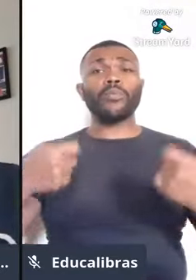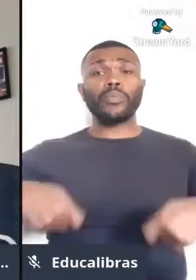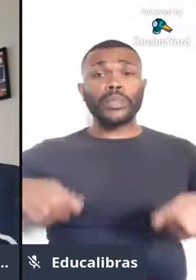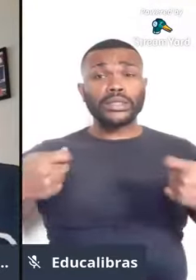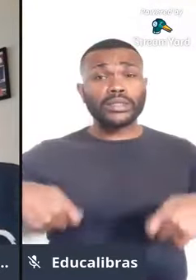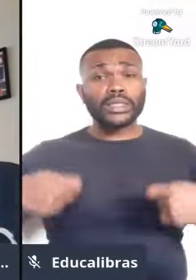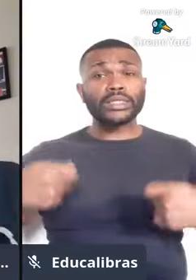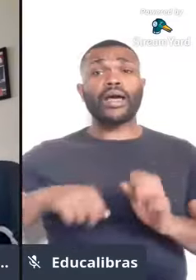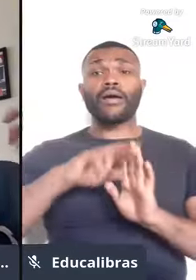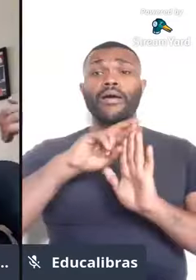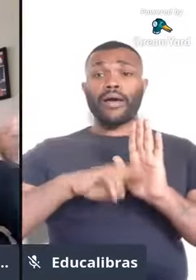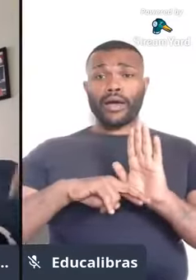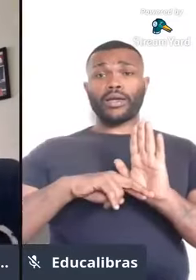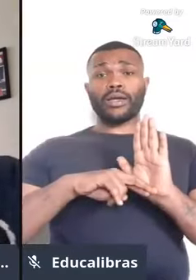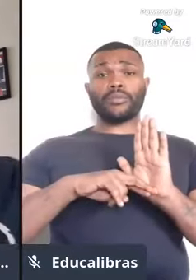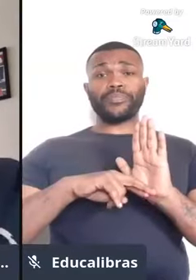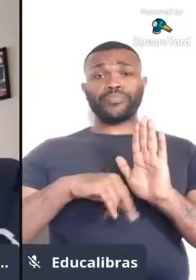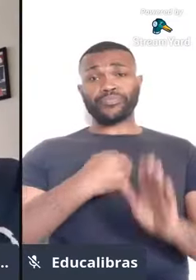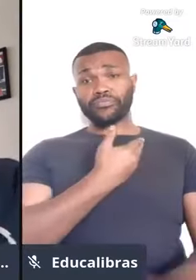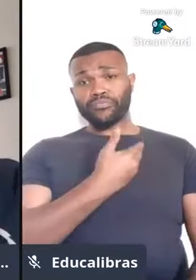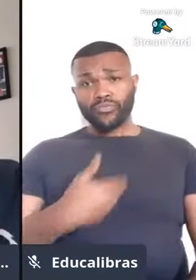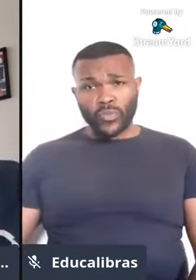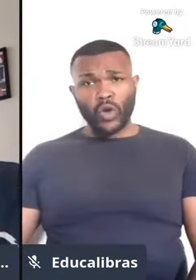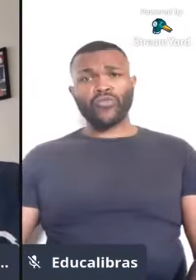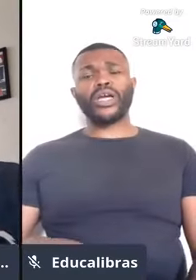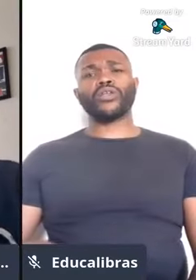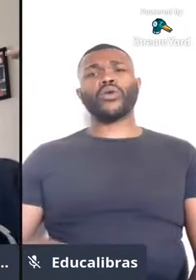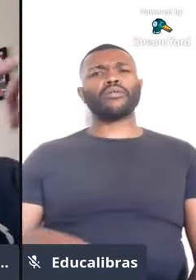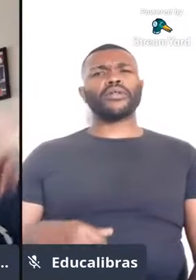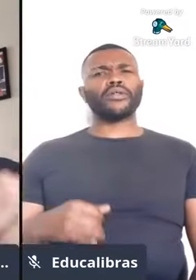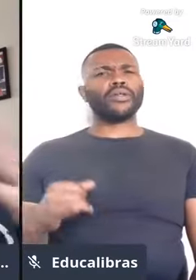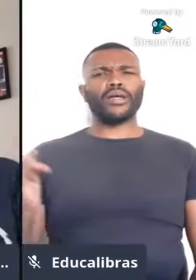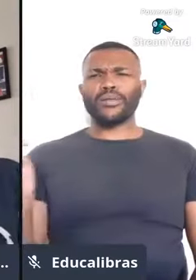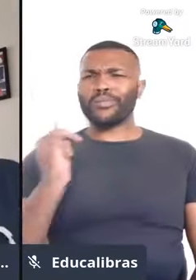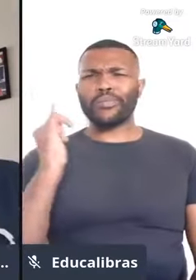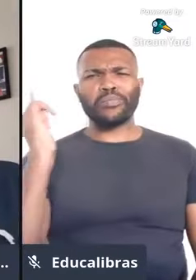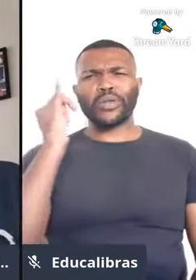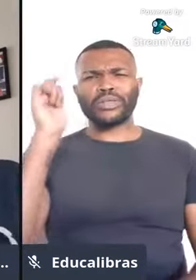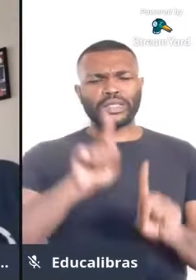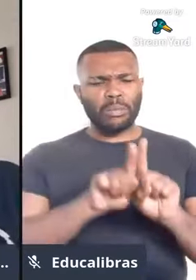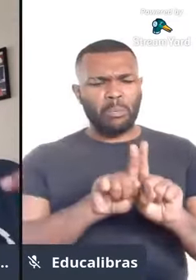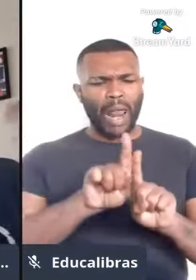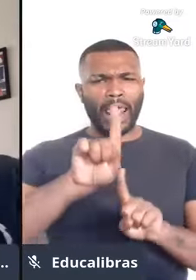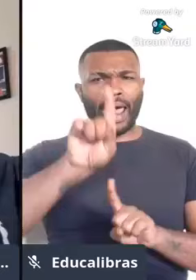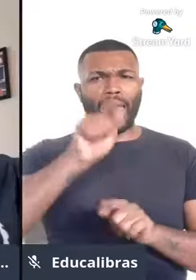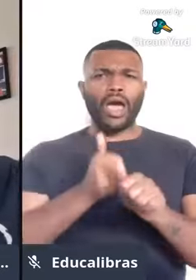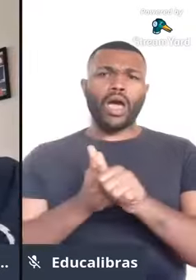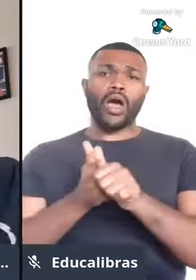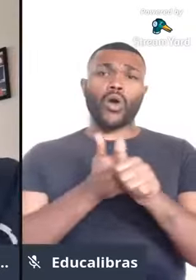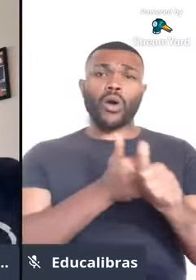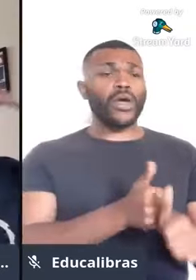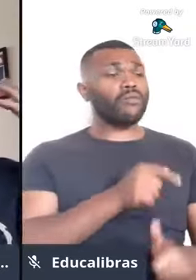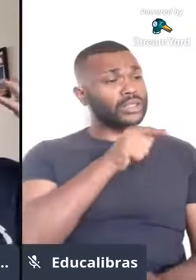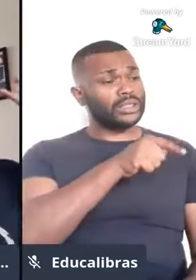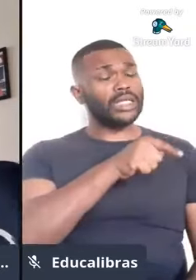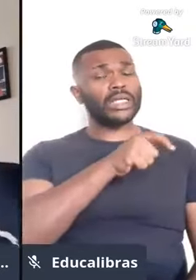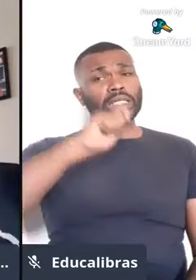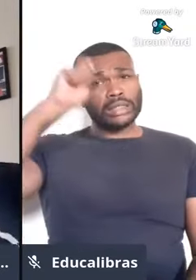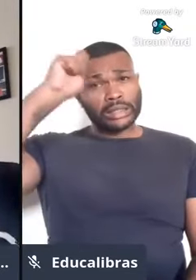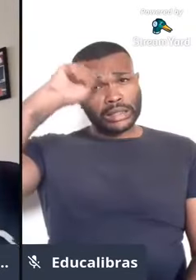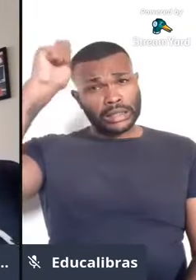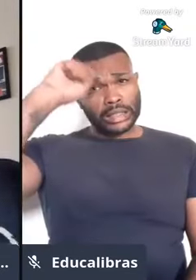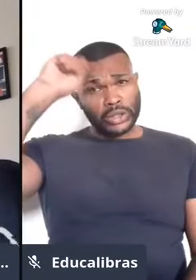bastante ampla e muito à frente, sabe? Por isso que eu acompanho bastante, acho que você enxerga muito... Lá já na